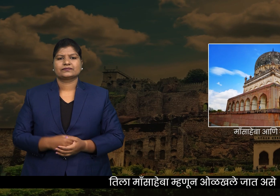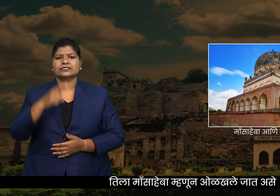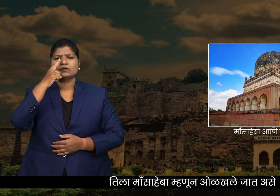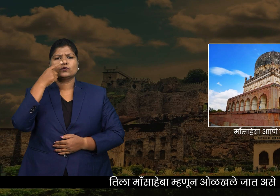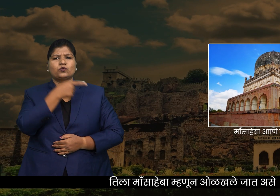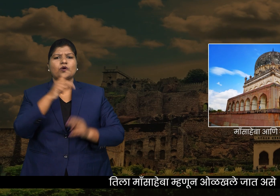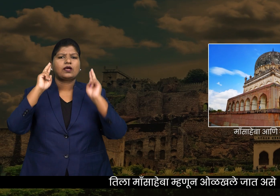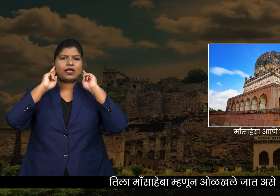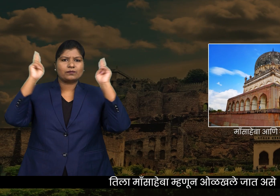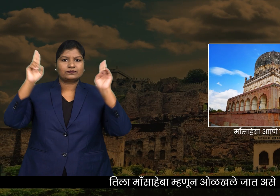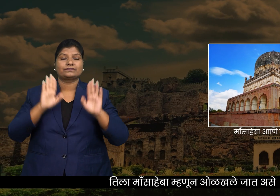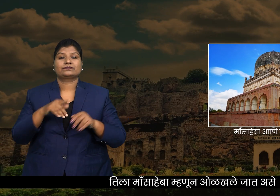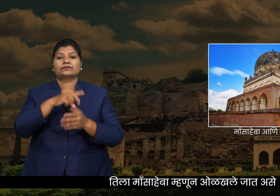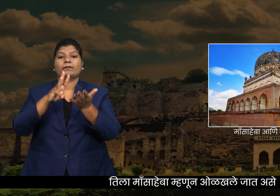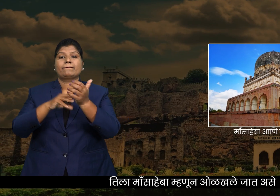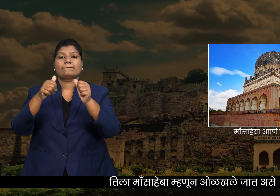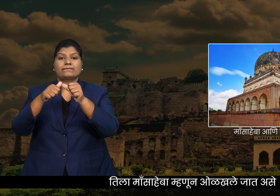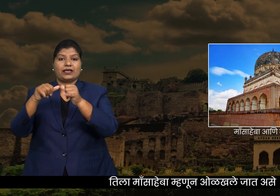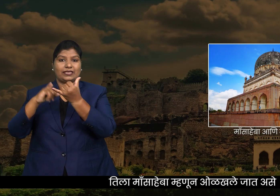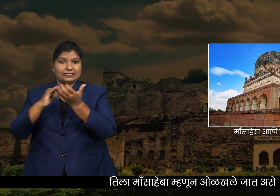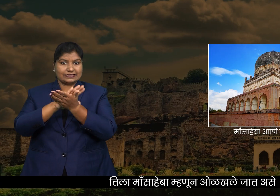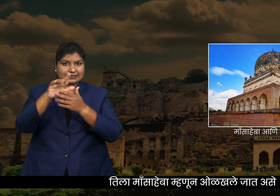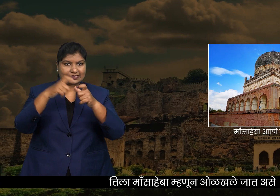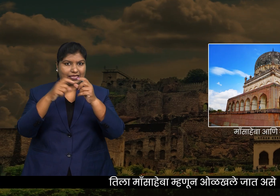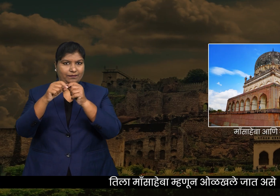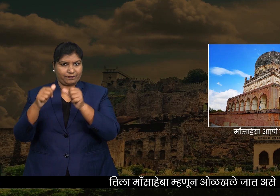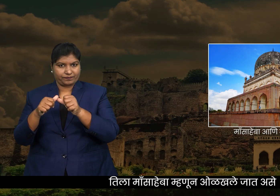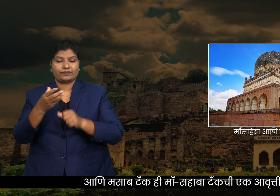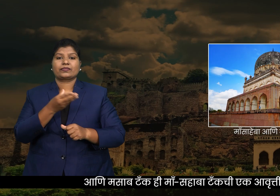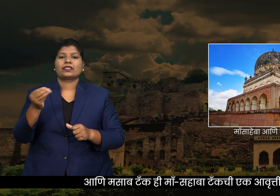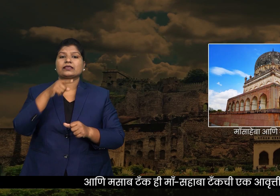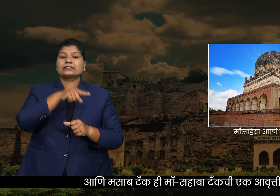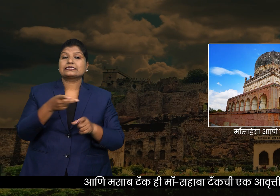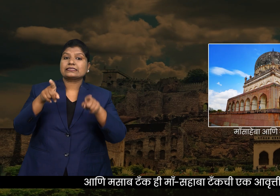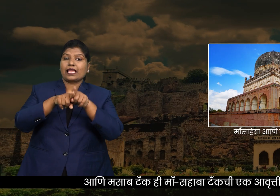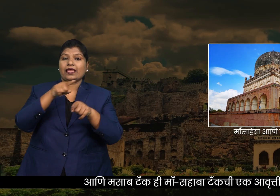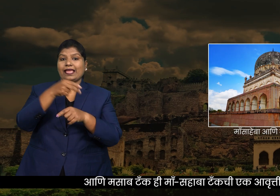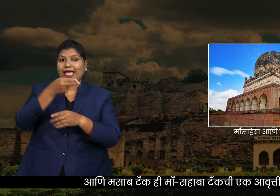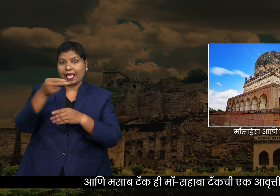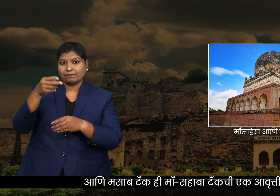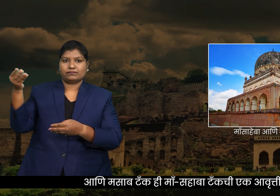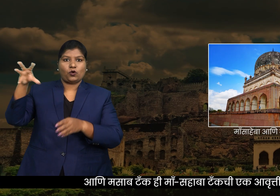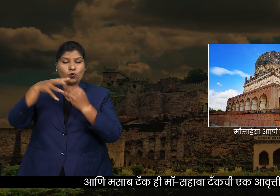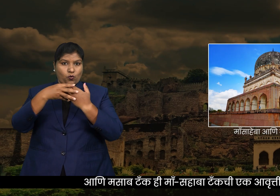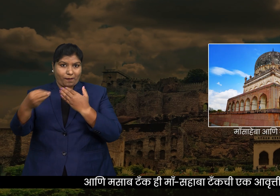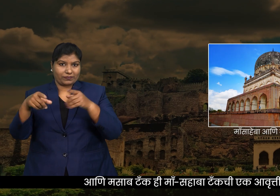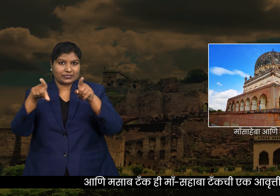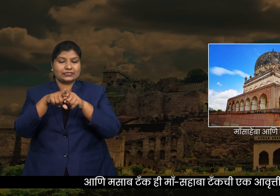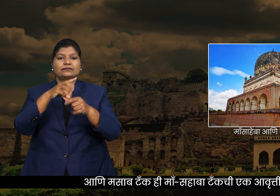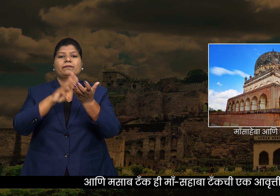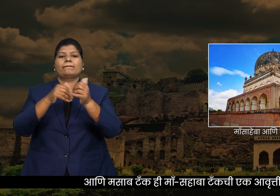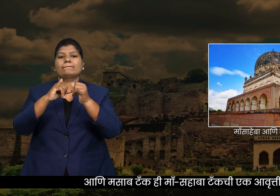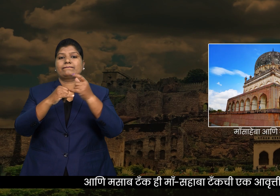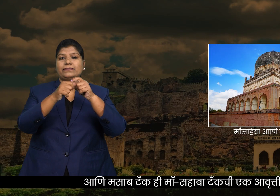तिला मासा हेंबा म्हणून ओळखले जात असे आणि मसाब टंक ही मा